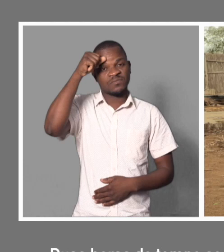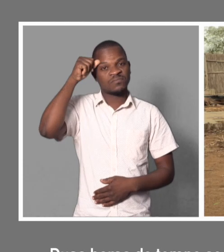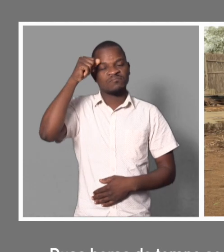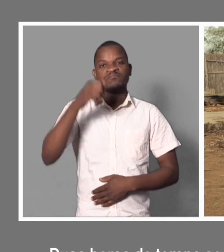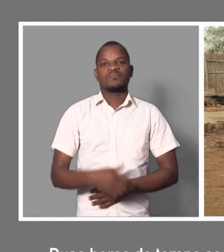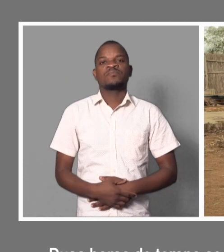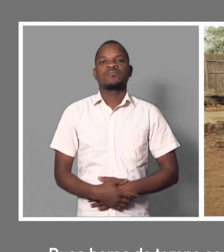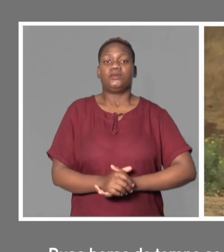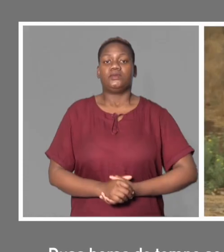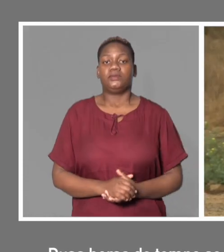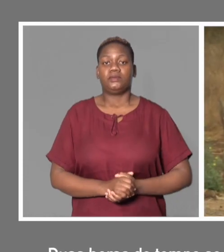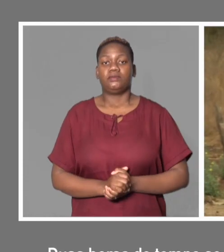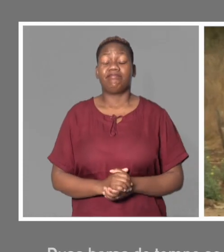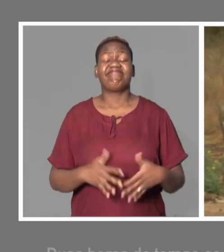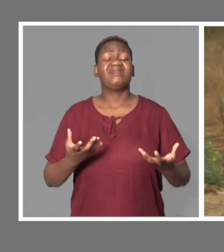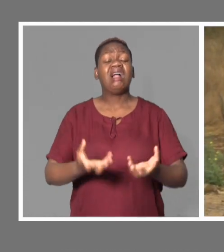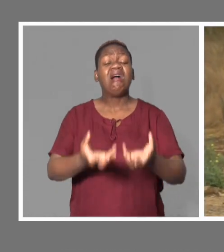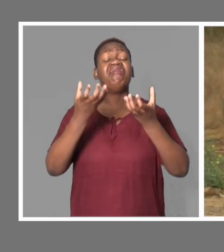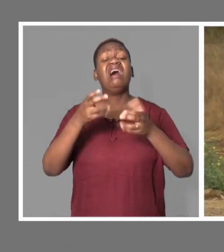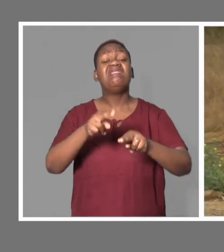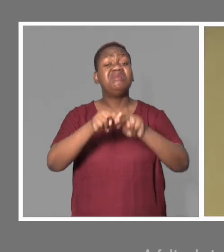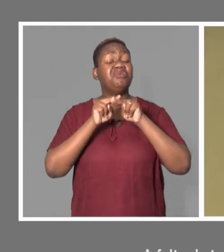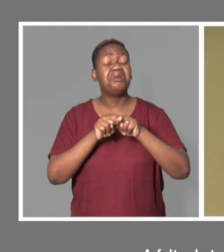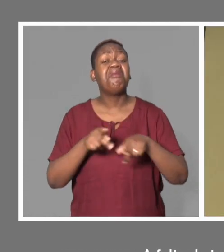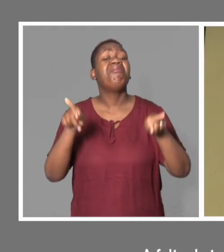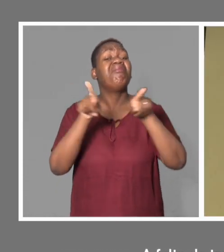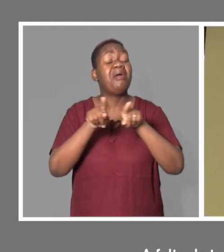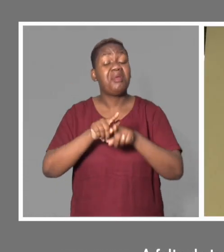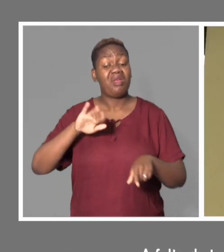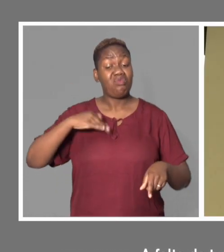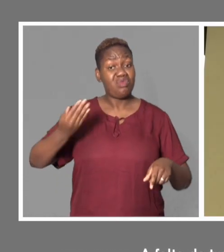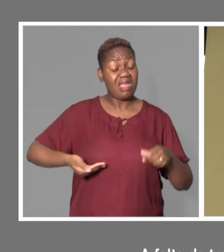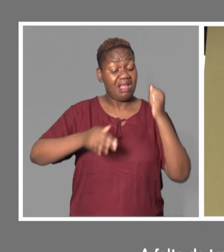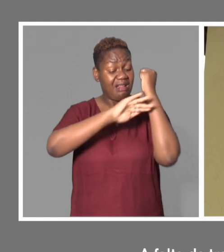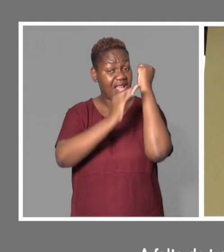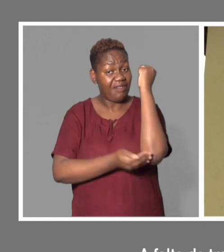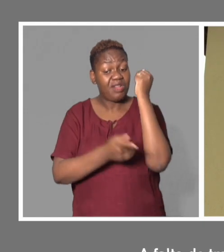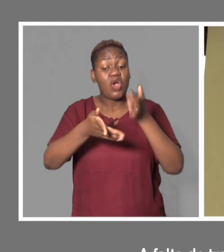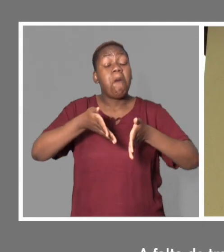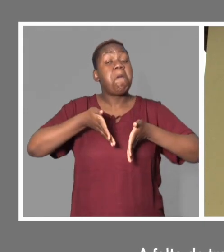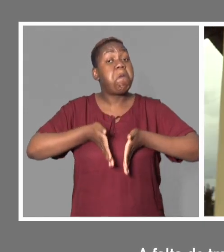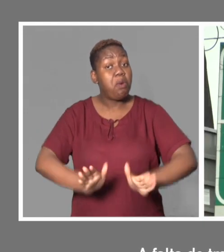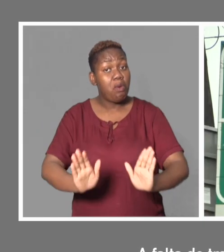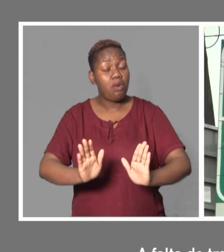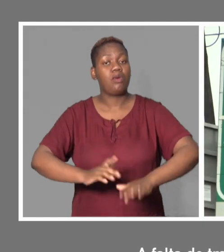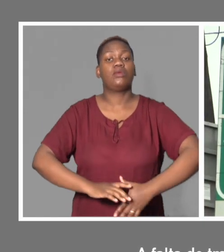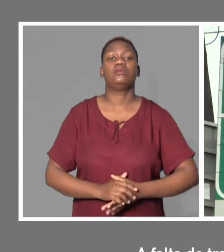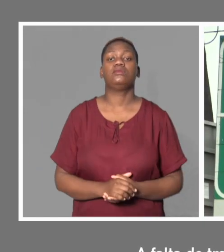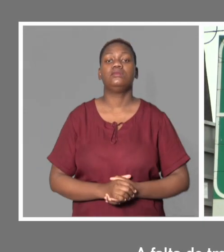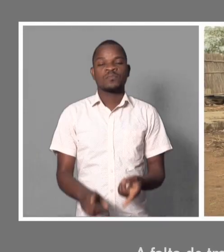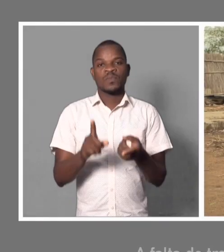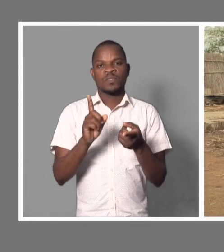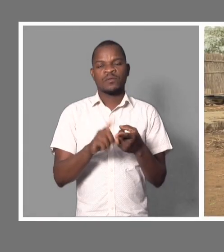fácil, quando era batida. A falta de transporte também condiciona as consultas pré e pós-natal.